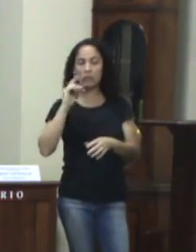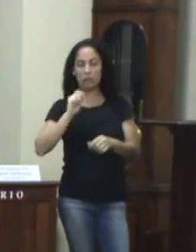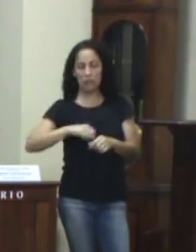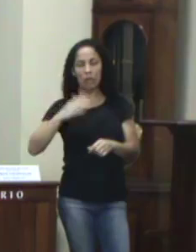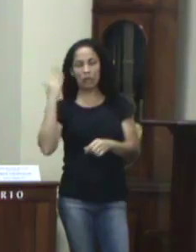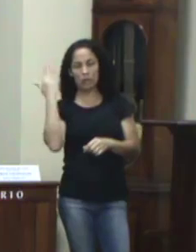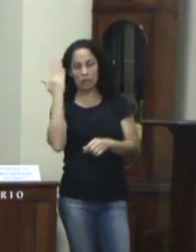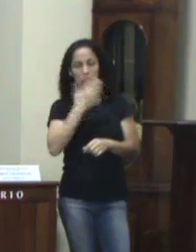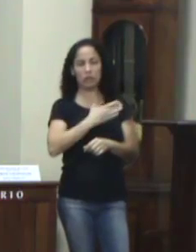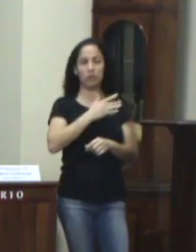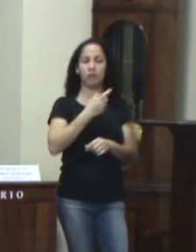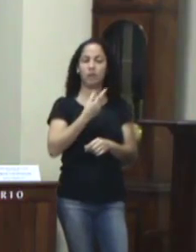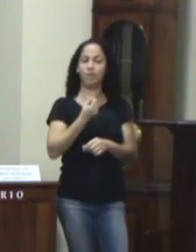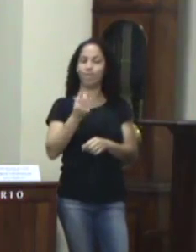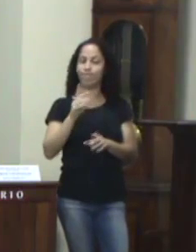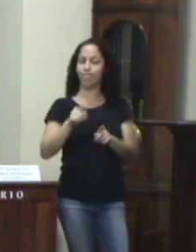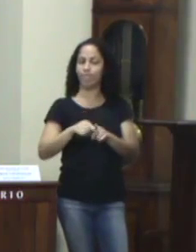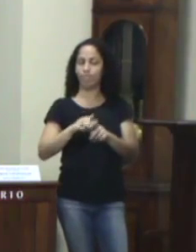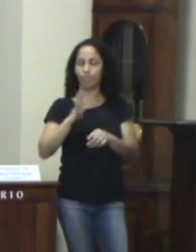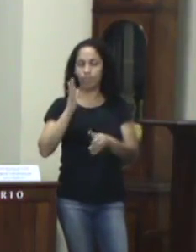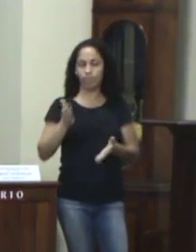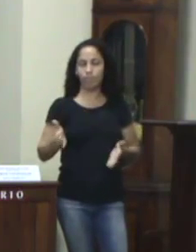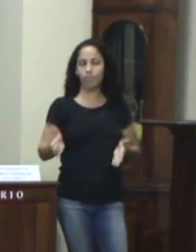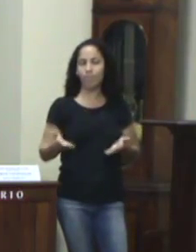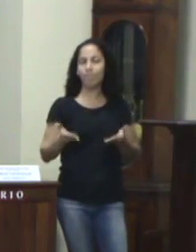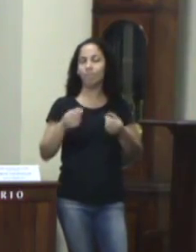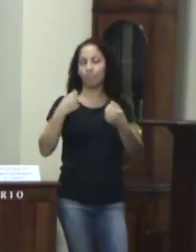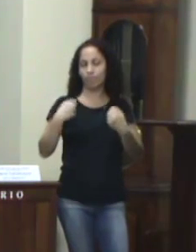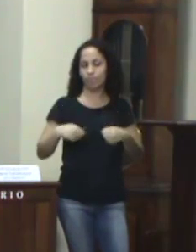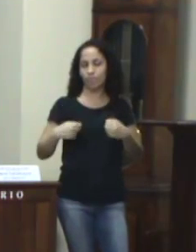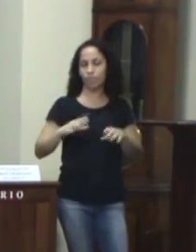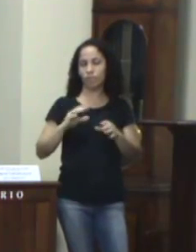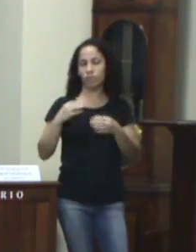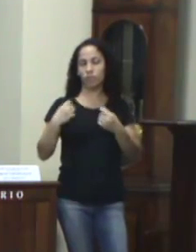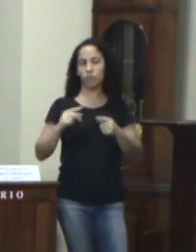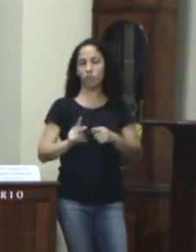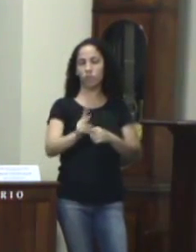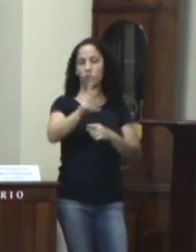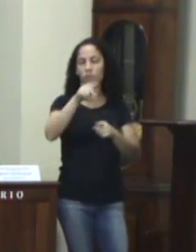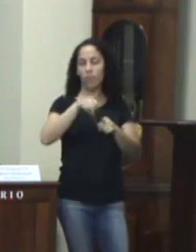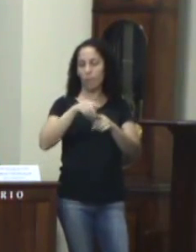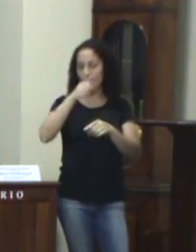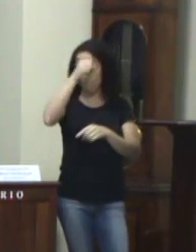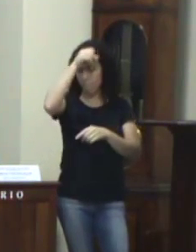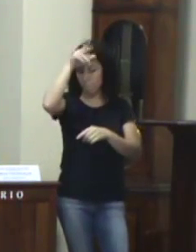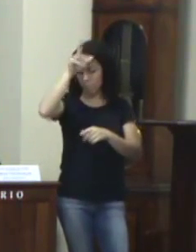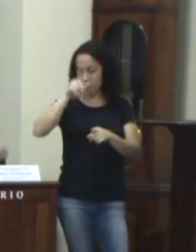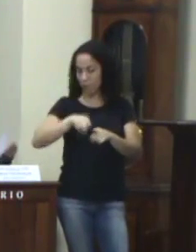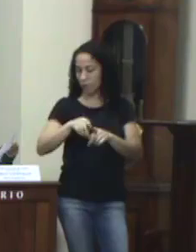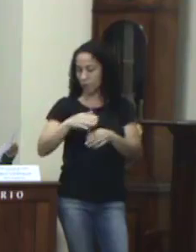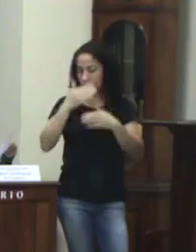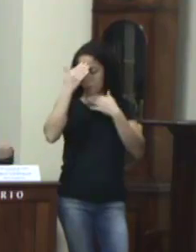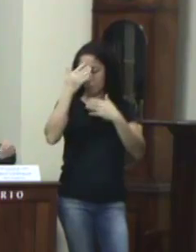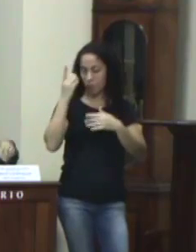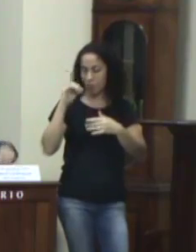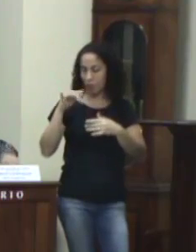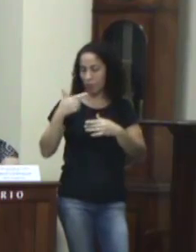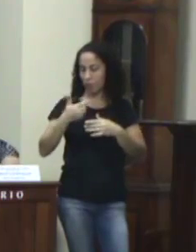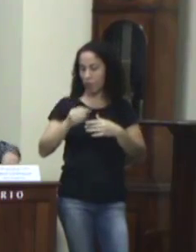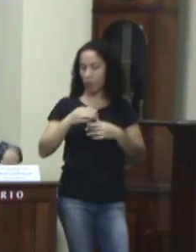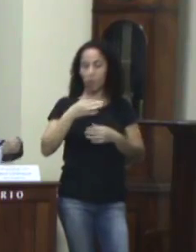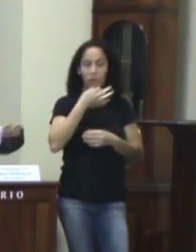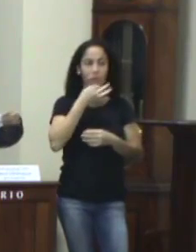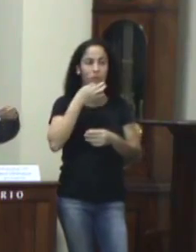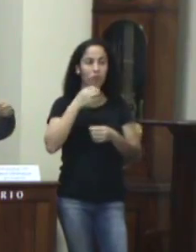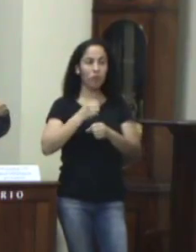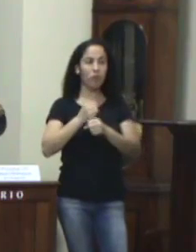gastos municipais e ainda estimular o controle social por parte do cidadão. Sala das sessões, 20 de